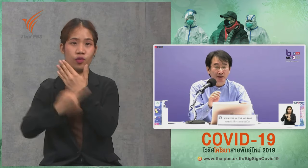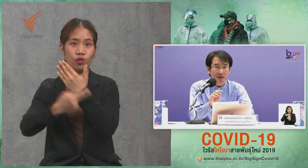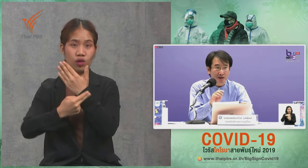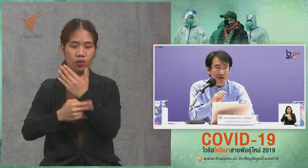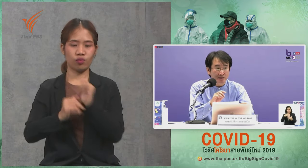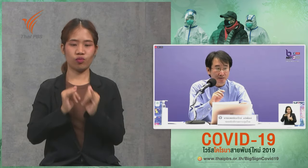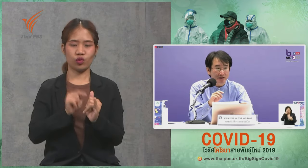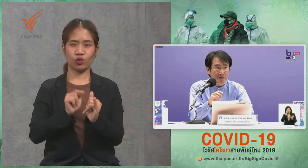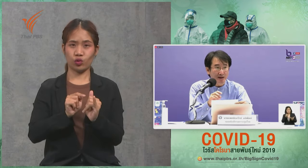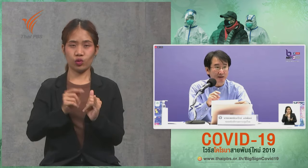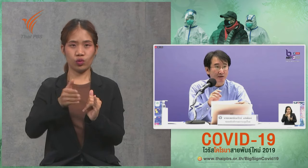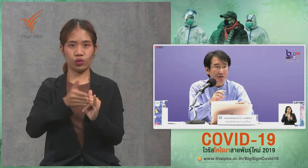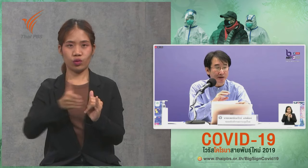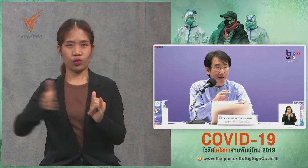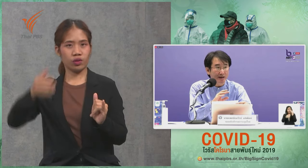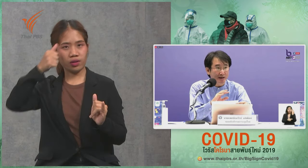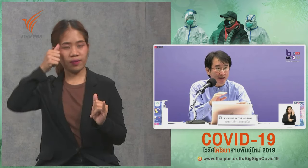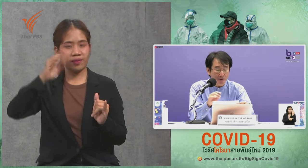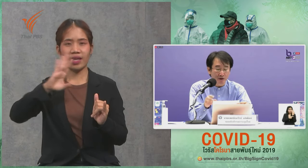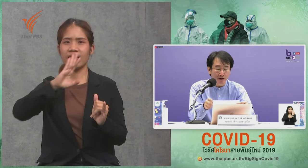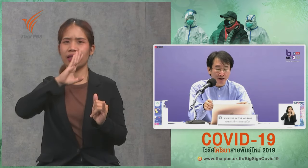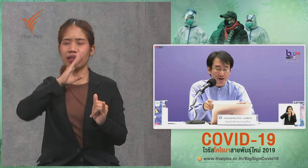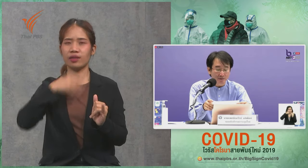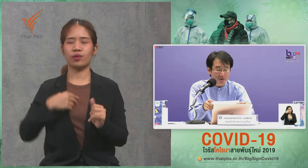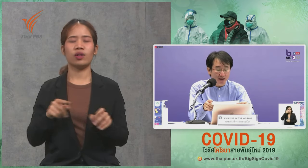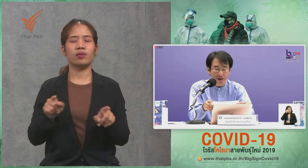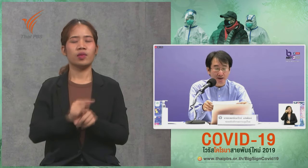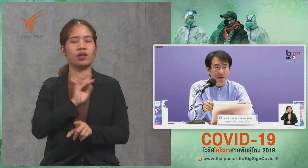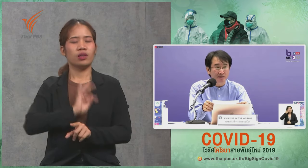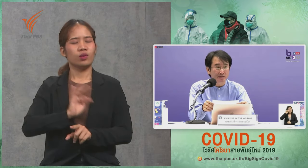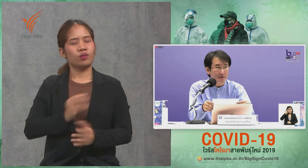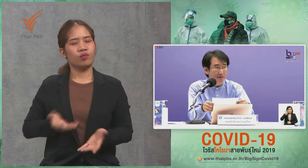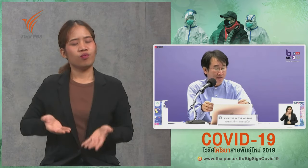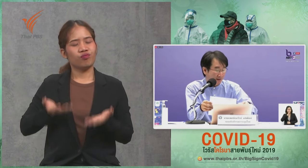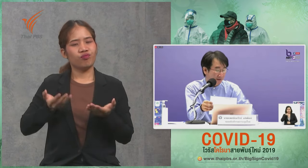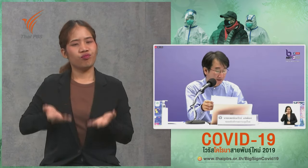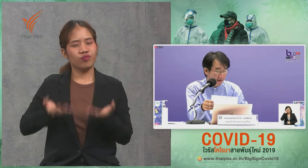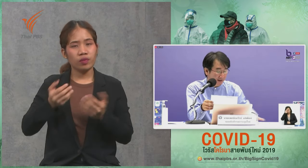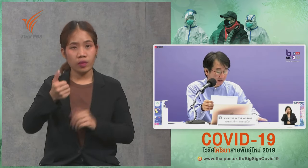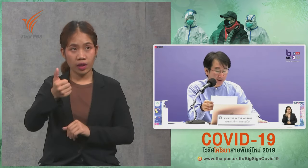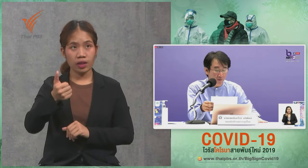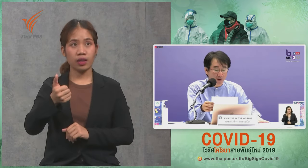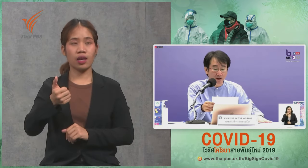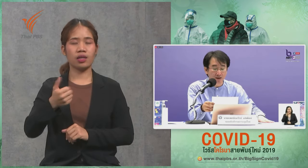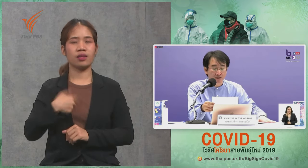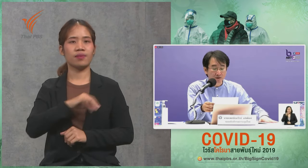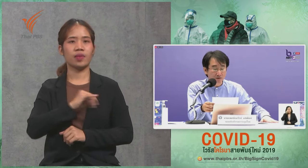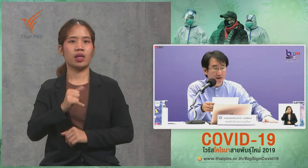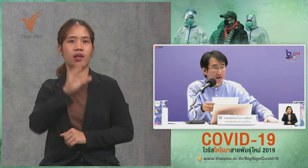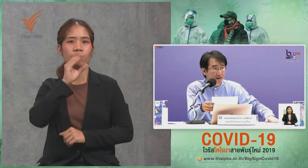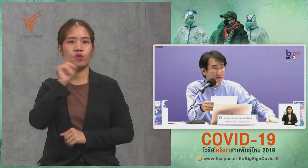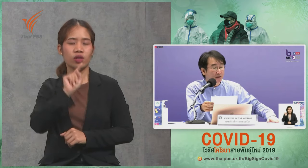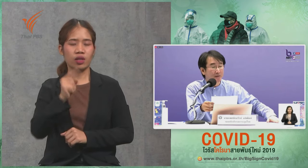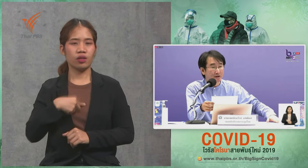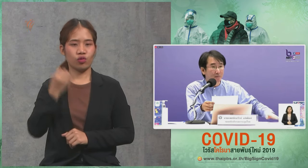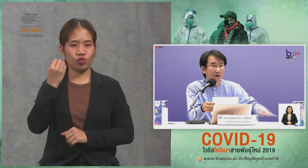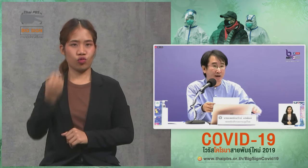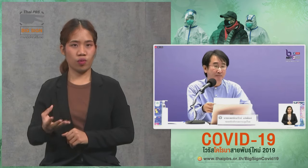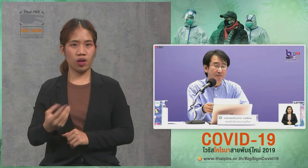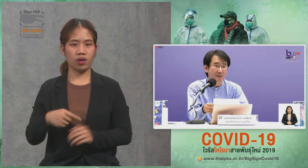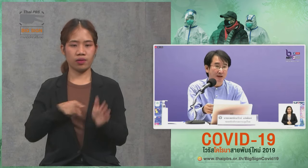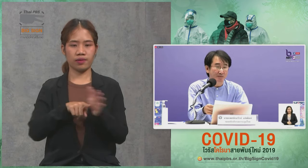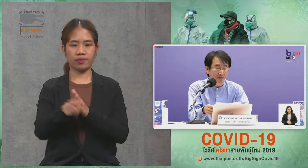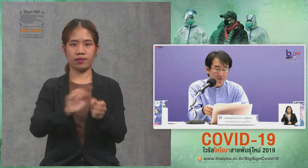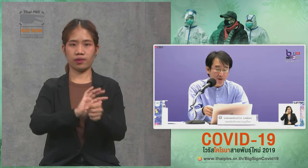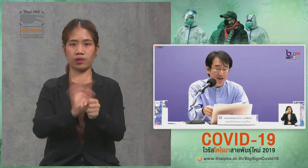ครับหลังจาก14วันเนี่ยถ้าคนไข้อาการน้อยๆนะครับส่วนใหญ่เนี่ยอยากจะยืนยันอย่างนี้ครับว่าส่วนใหญ่เนี่ยเชื้อมันก็จะหม